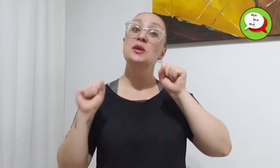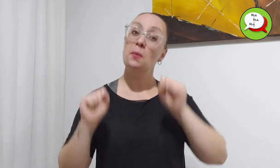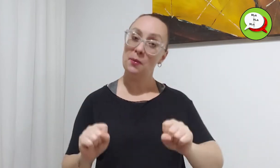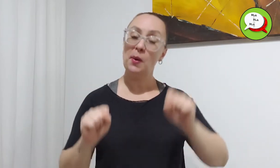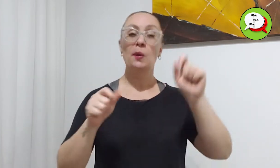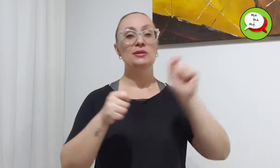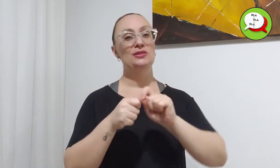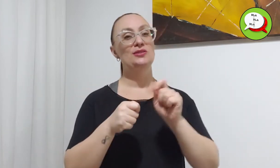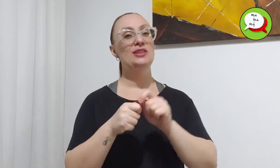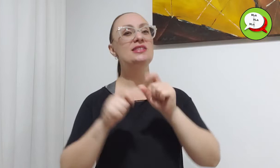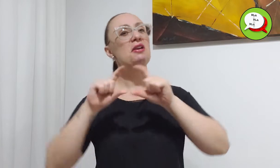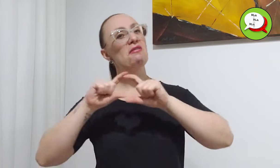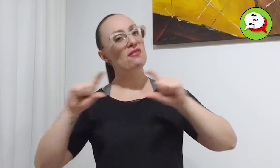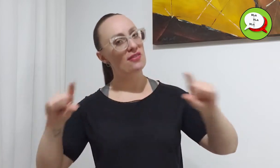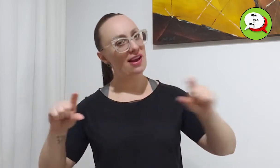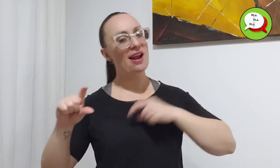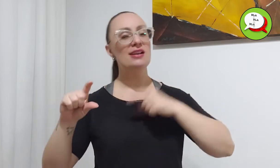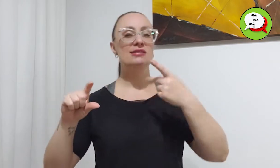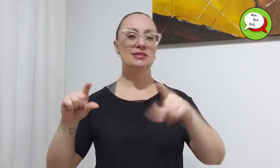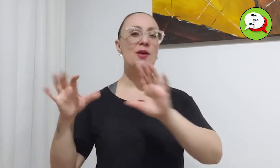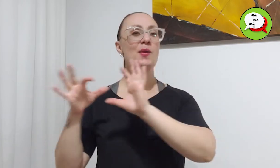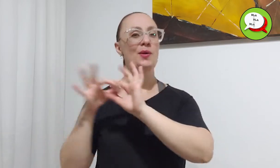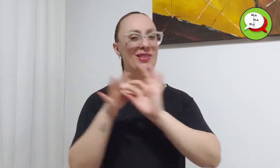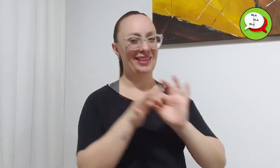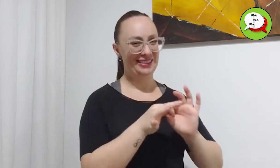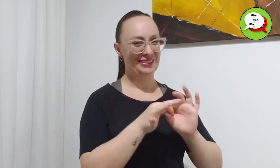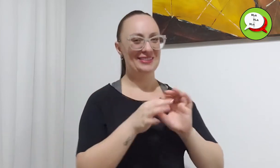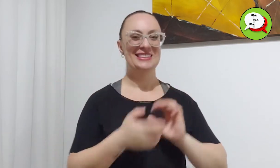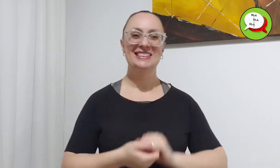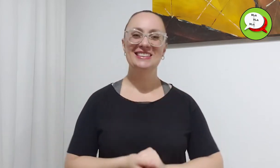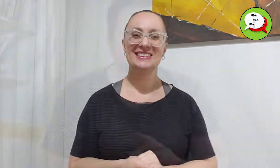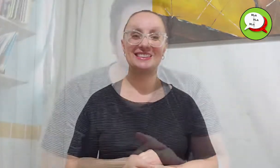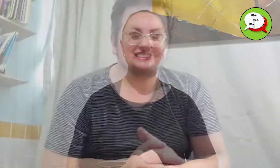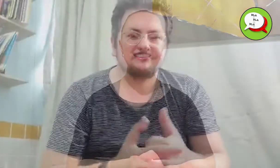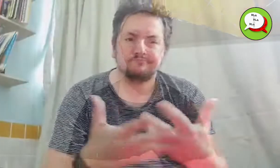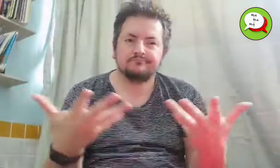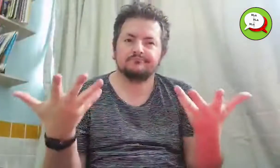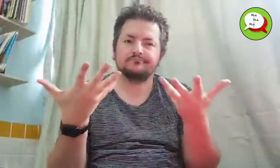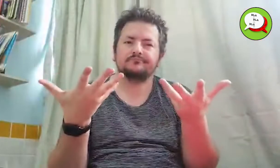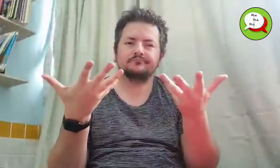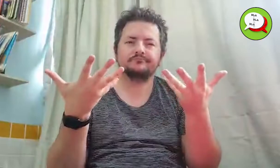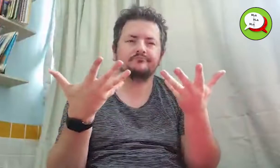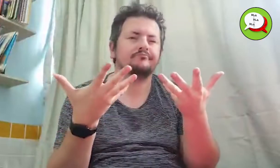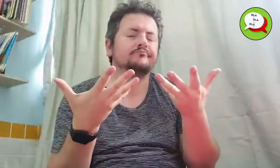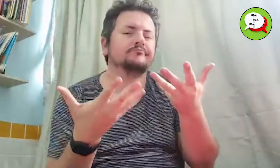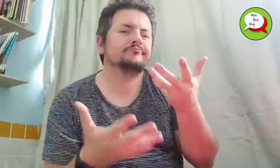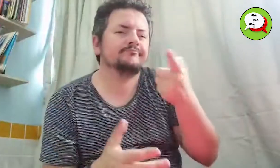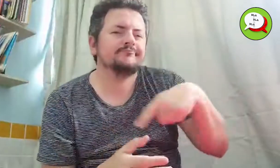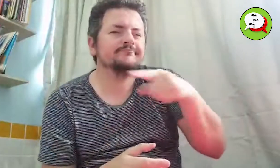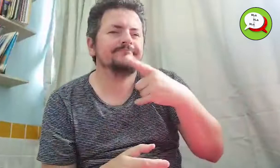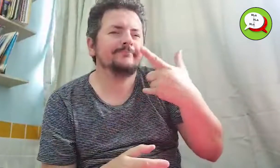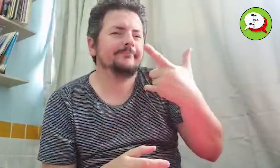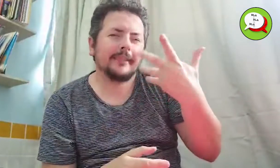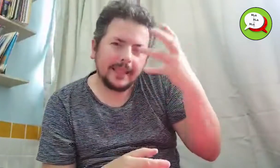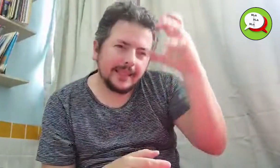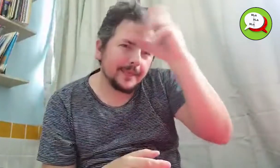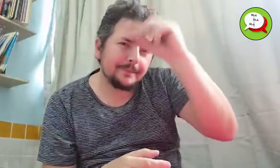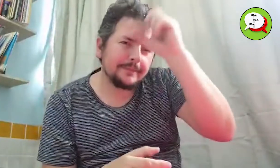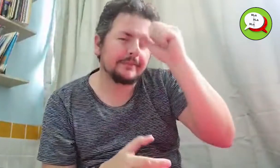pode fazer as suas frases, o seu contexto. Bom, então agora vamos lá?